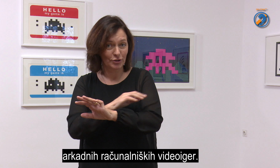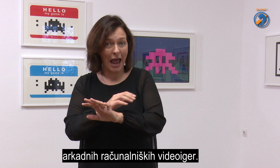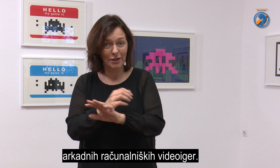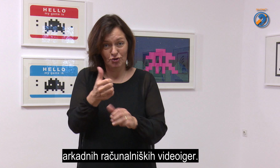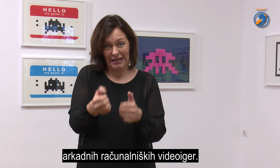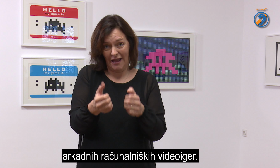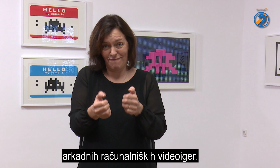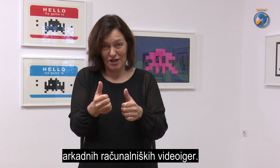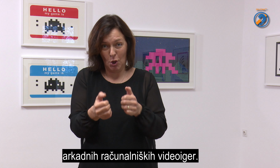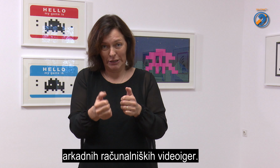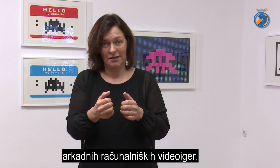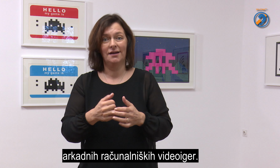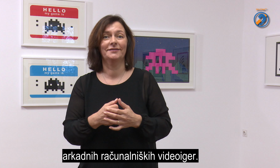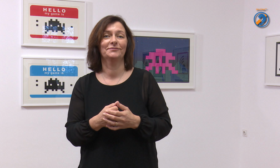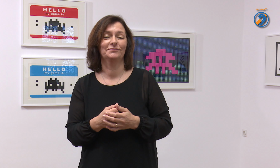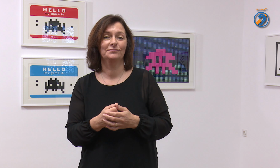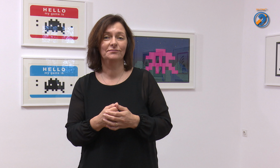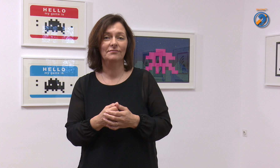videoiger.